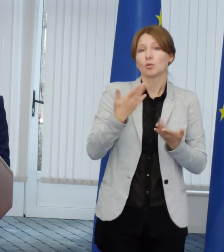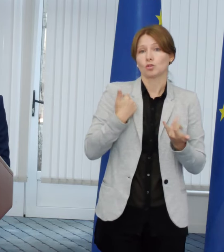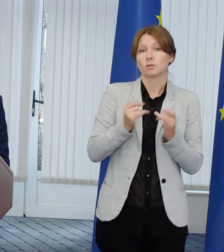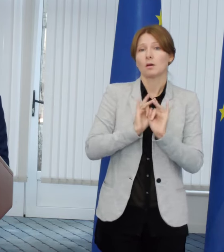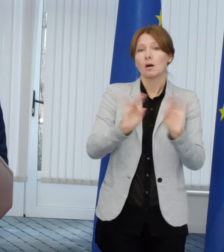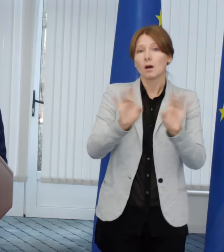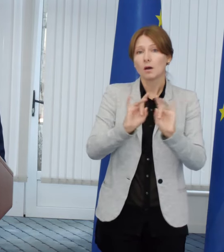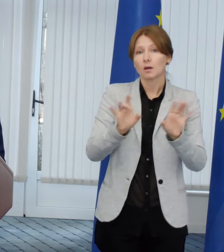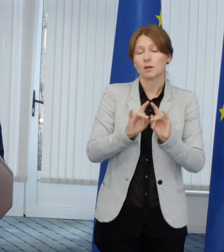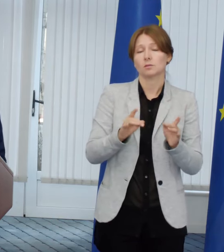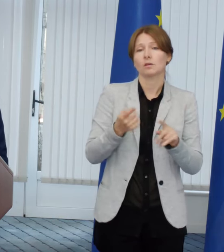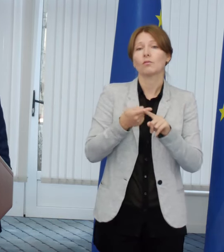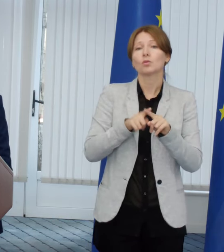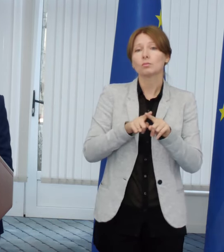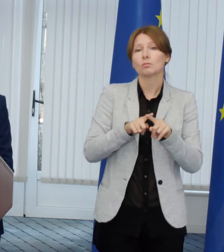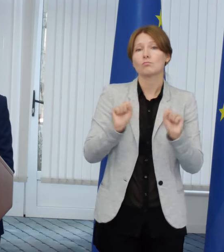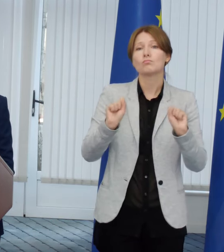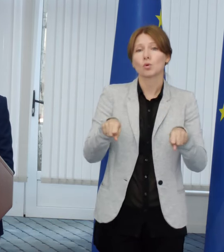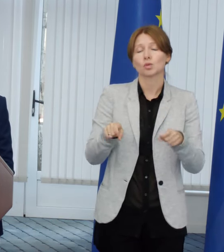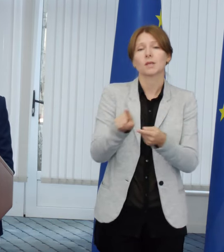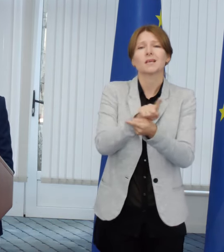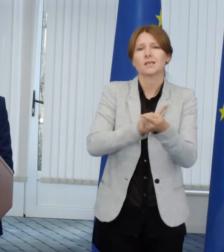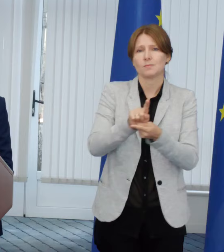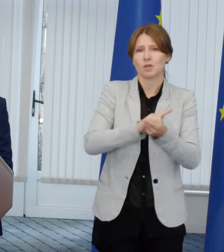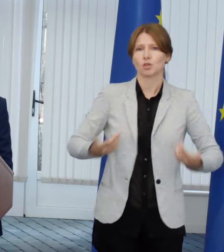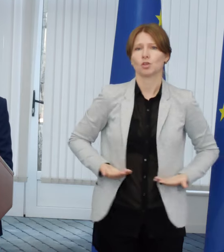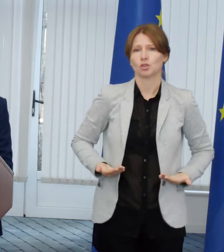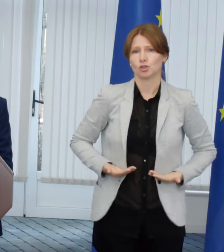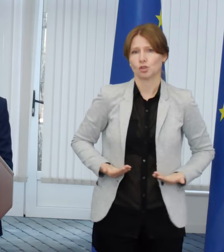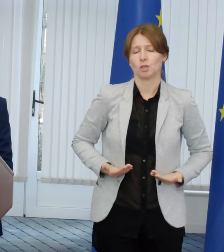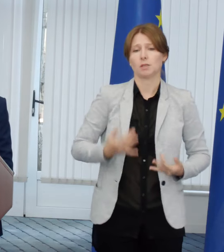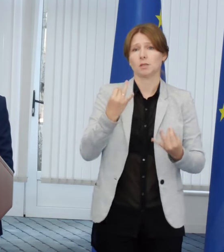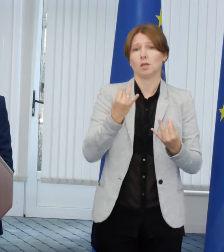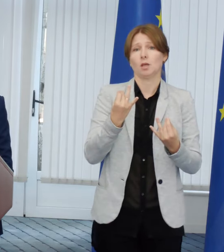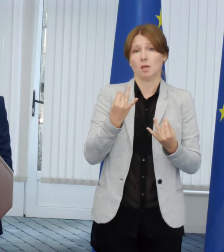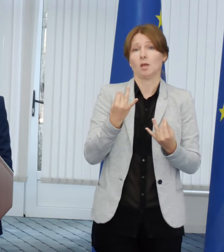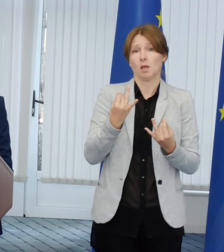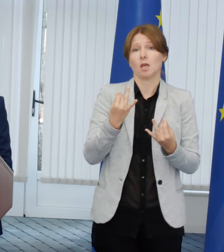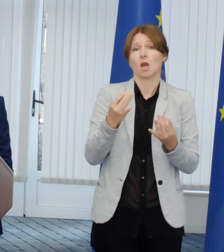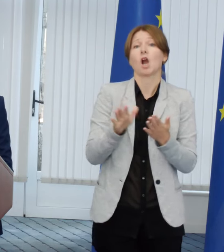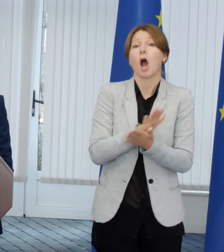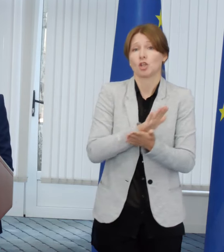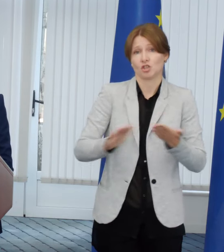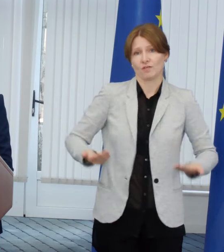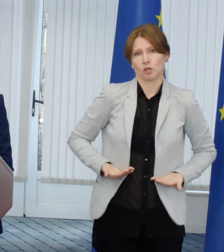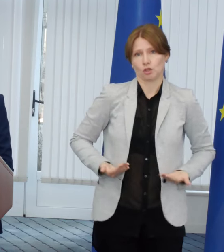investiții care vor schimba viața și va schimba radical calitatea